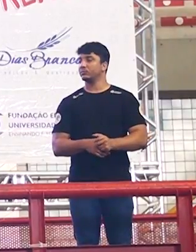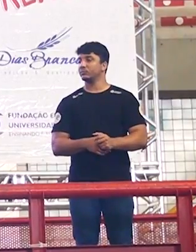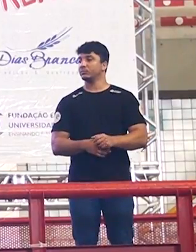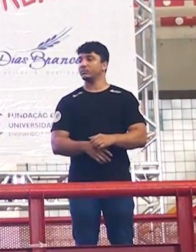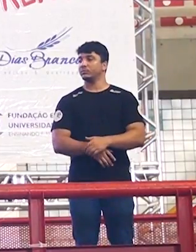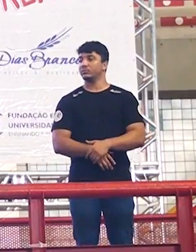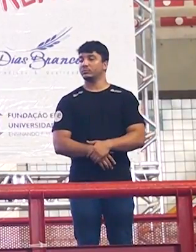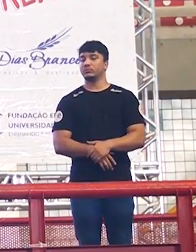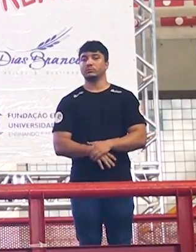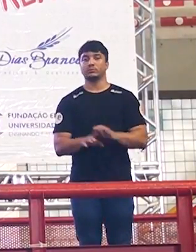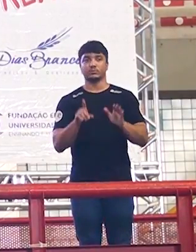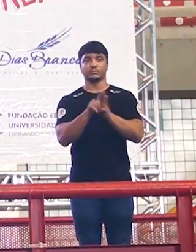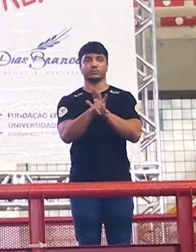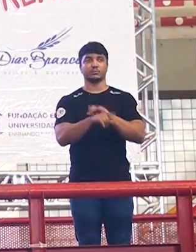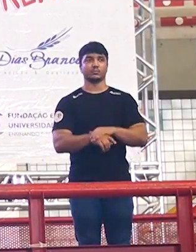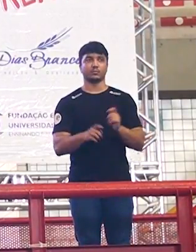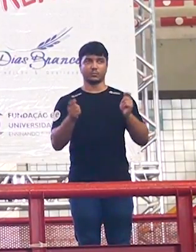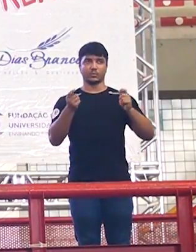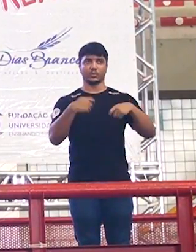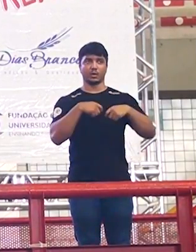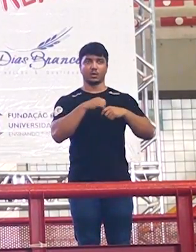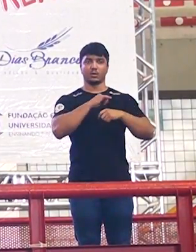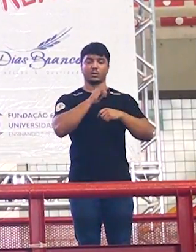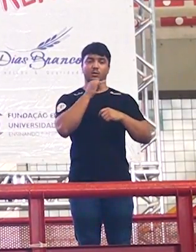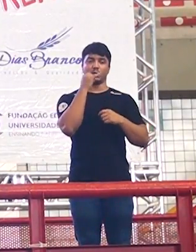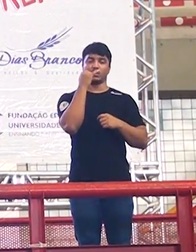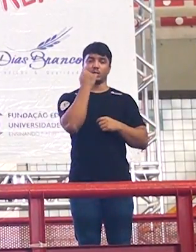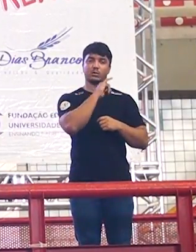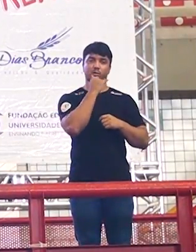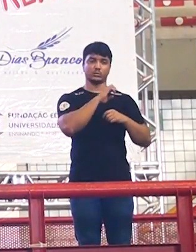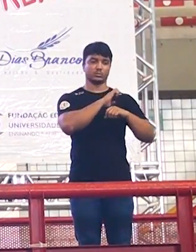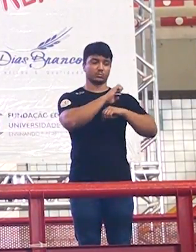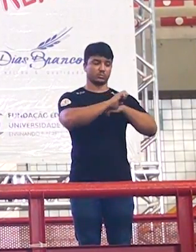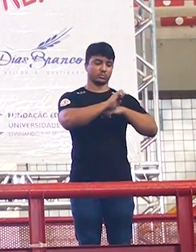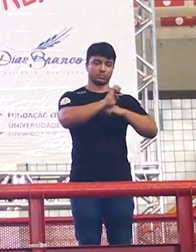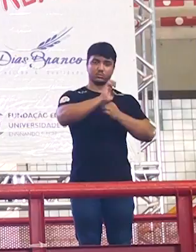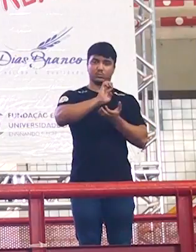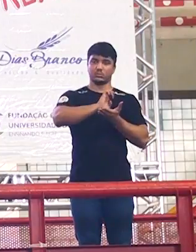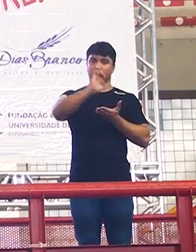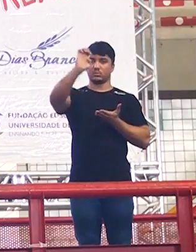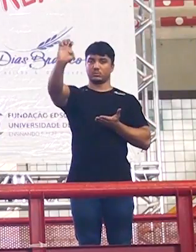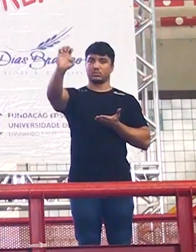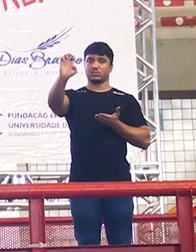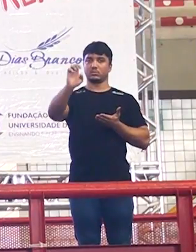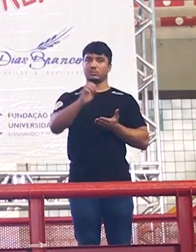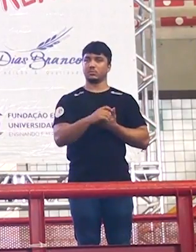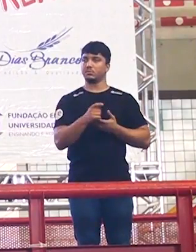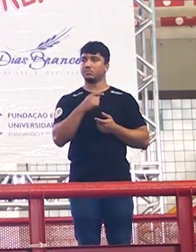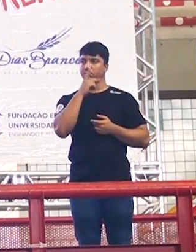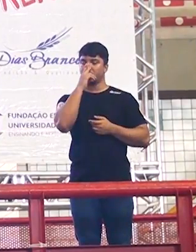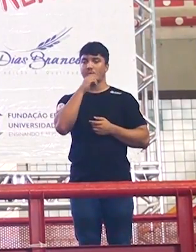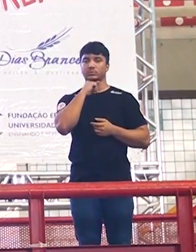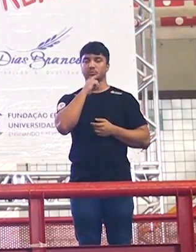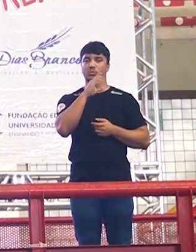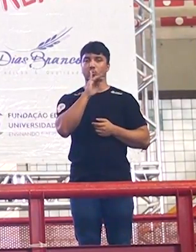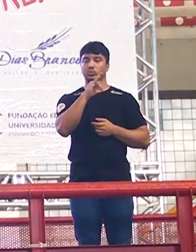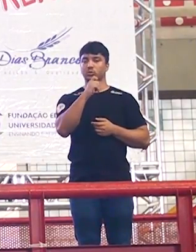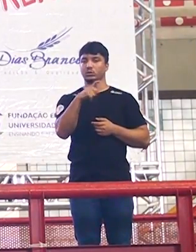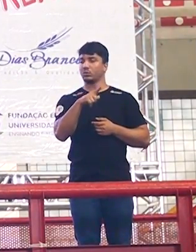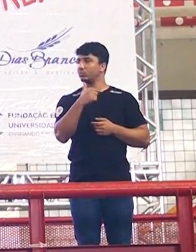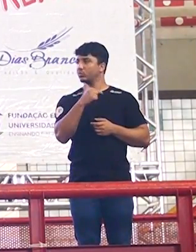Perguntinha aqui, pessoal. É possível exportar energia de um país para outro que não tenha ligações continentais?